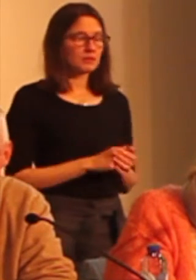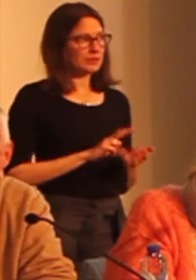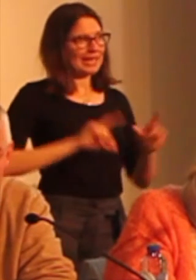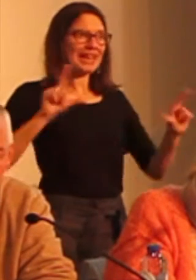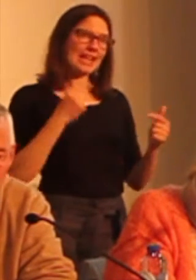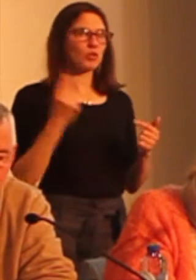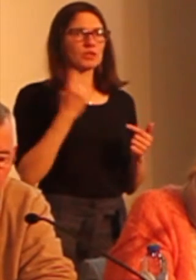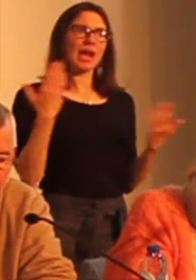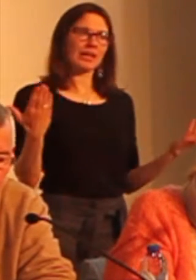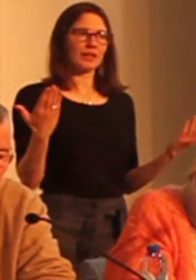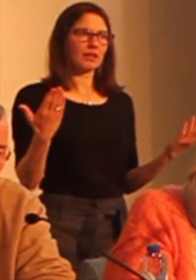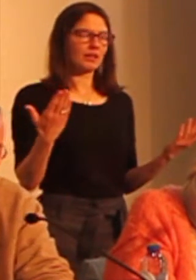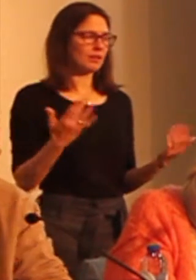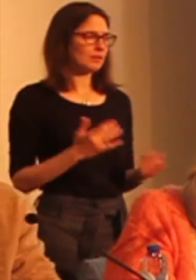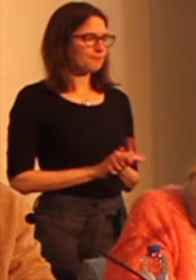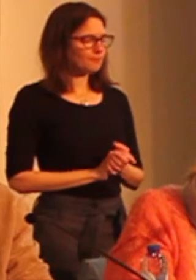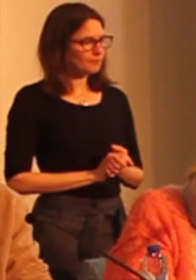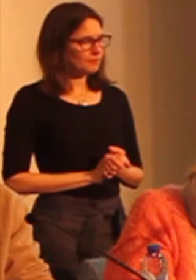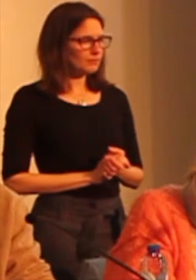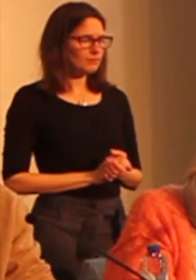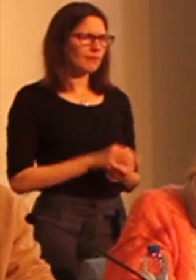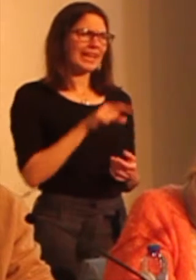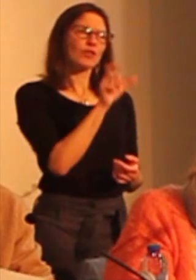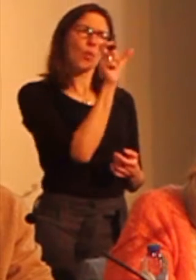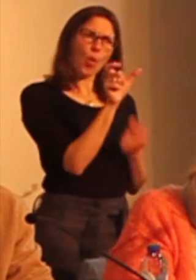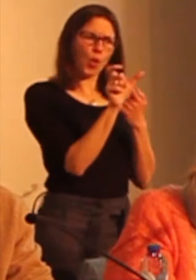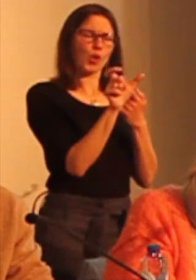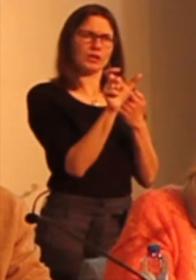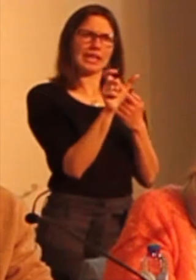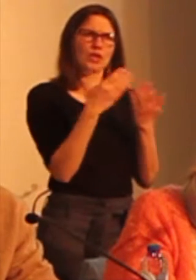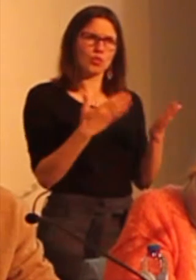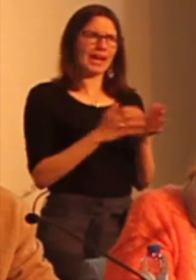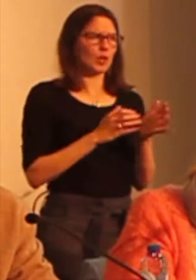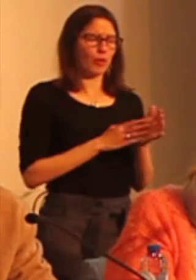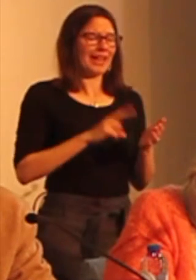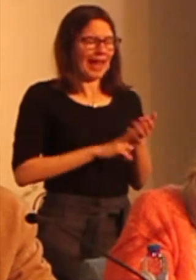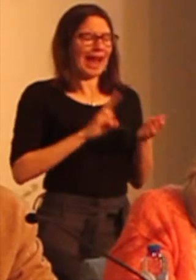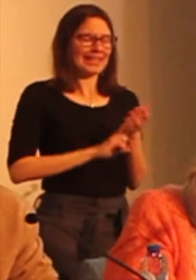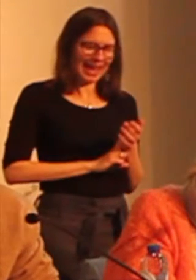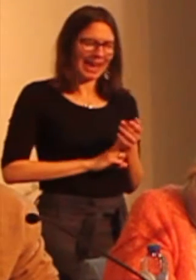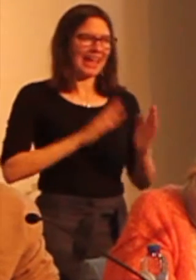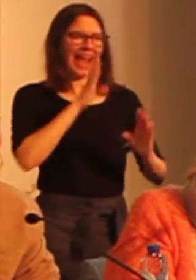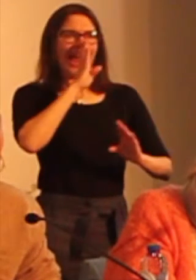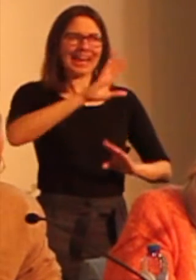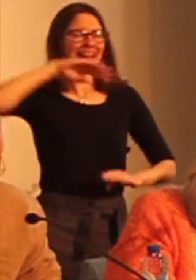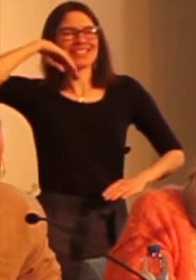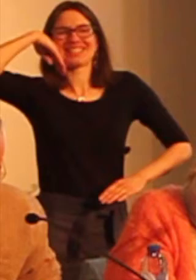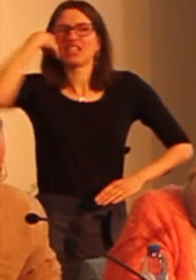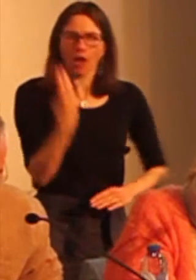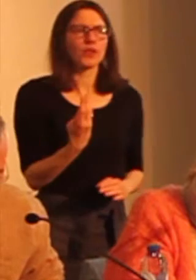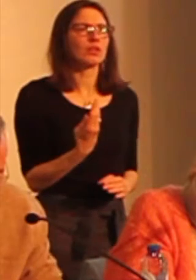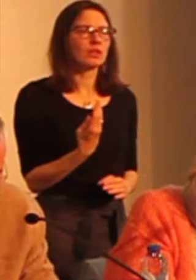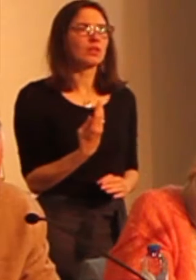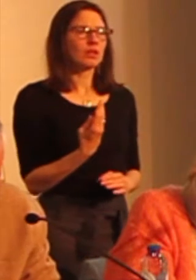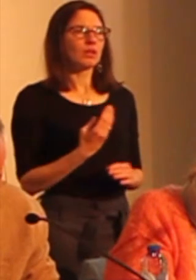dat woord niet vaak, echt niet, omdat ik dat vind dat dat een inflatie is van woorden, maar ik vind dat dat een regelrechte schande is. Ik vind dat een regelrechte schande dat is in een rijk en in